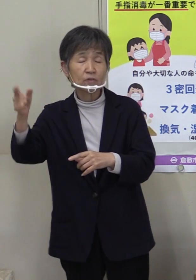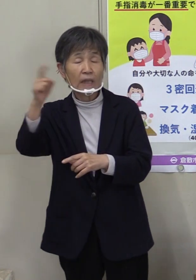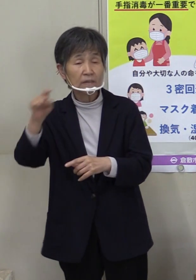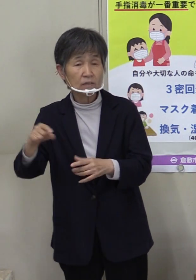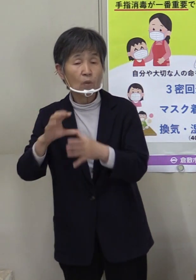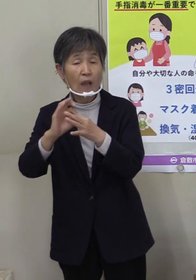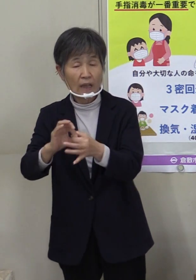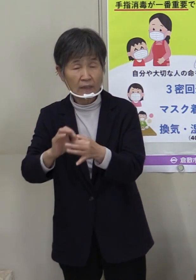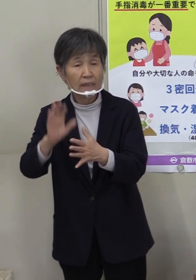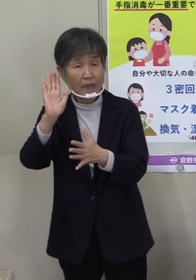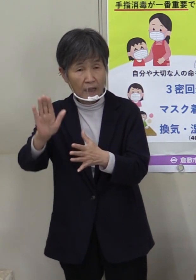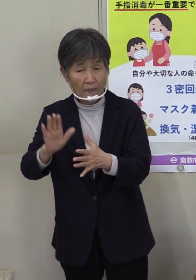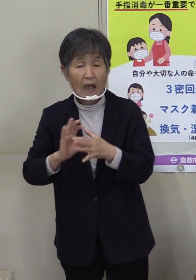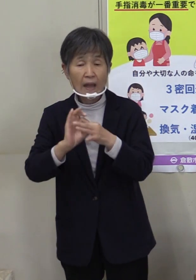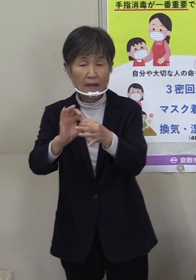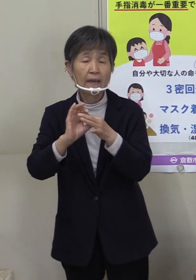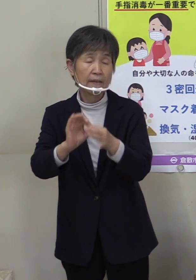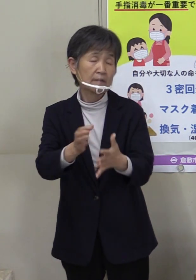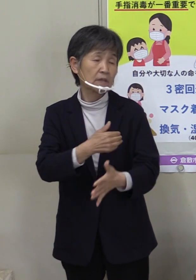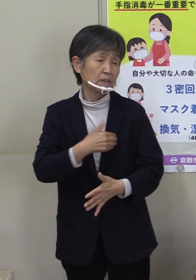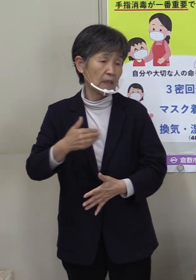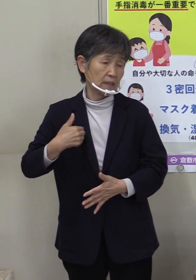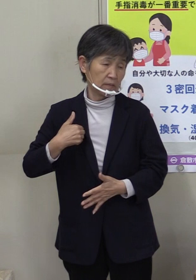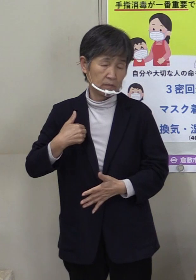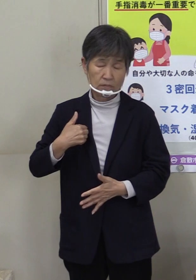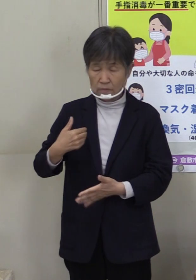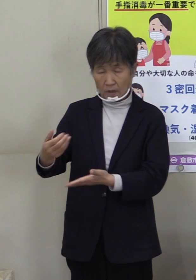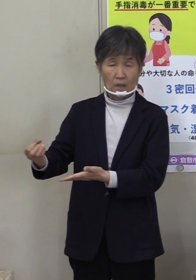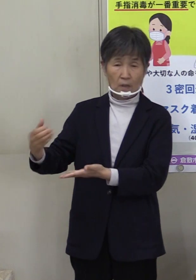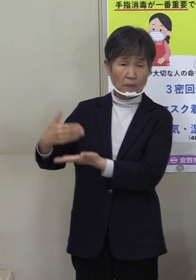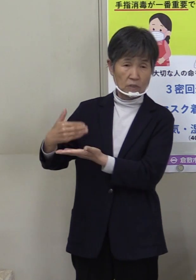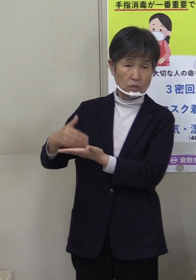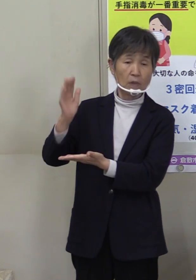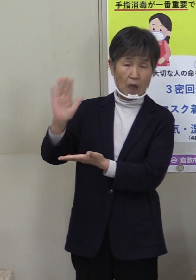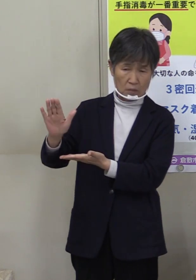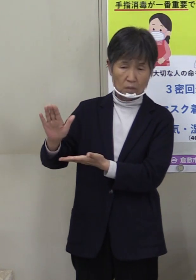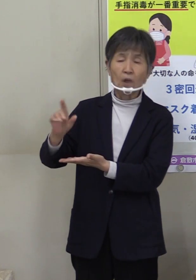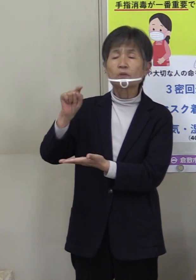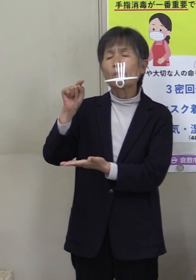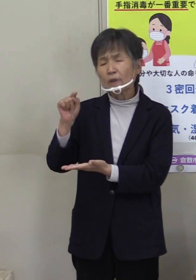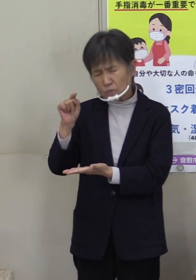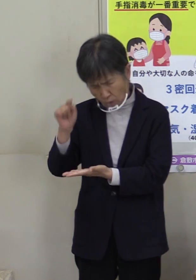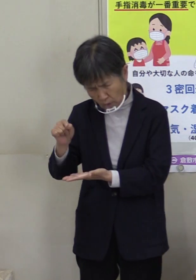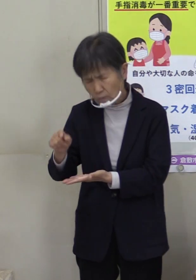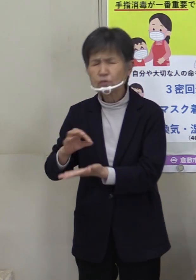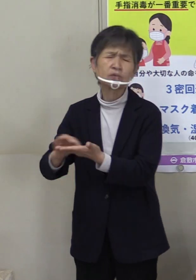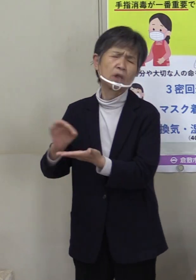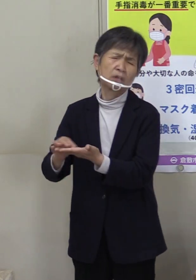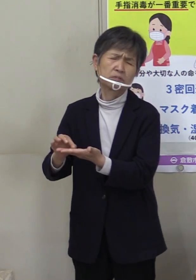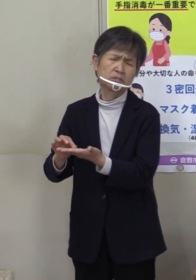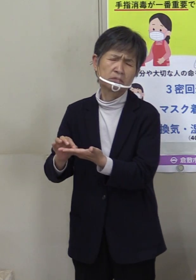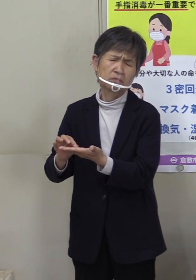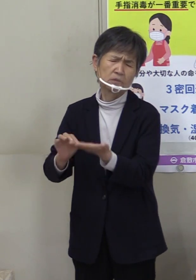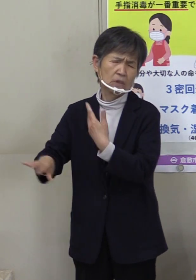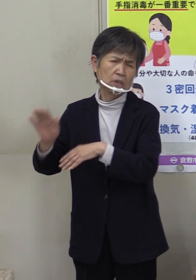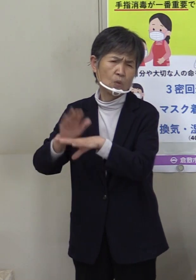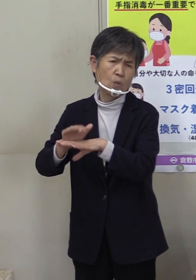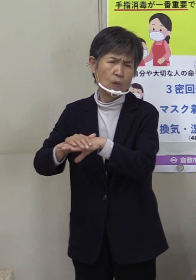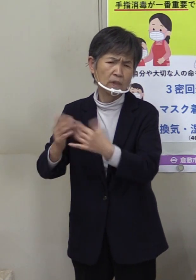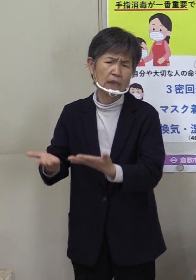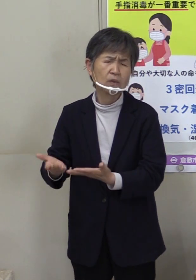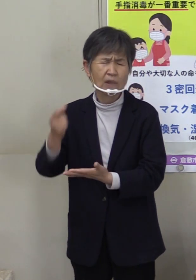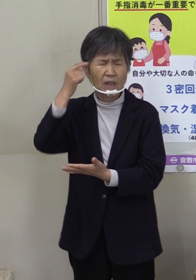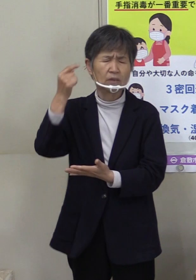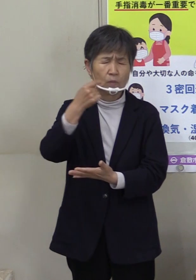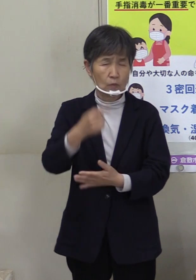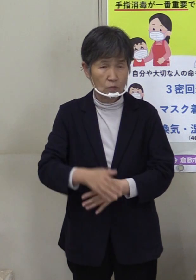ば連絡がつきますよと、そういうふうに言われるもんですから、それはもうそれを活用する以外に今のところないかなと、そう思っ